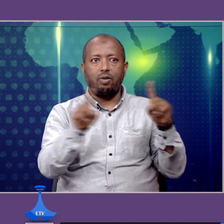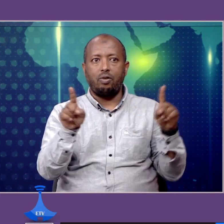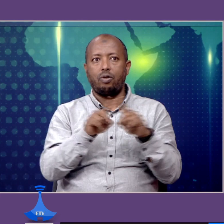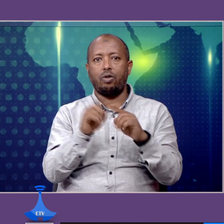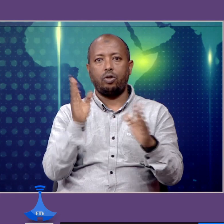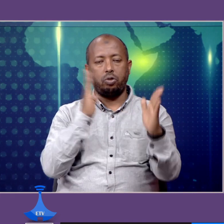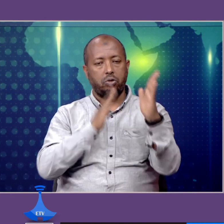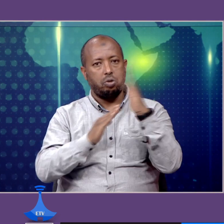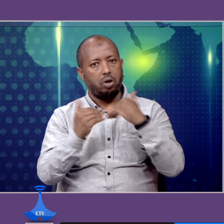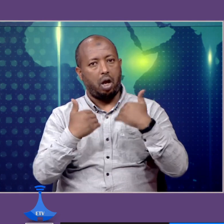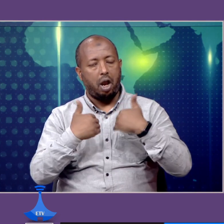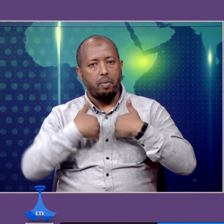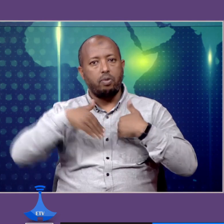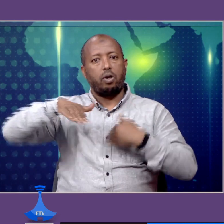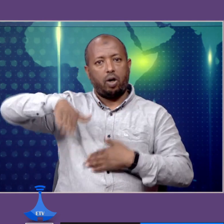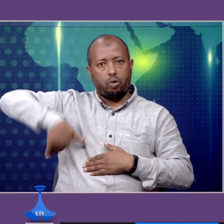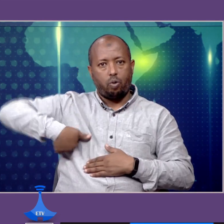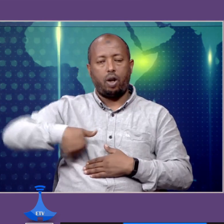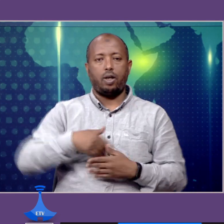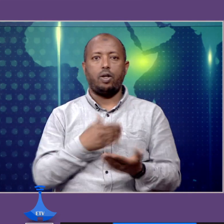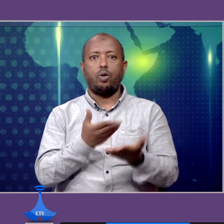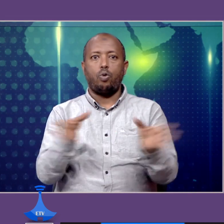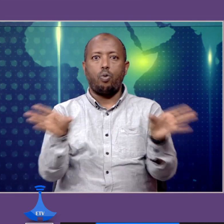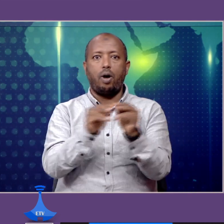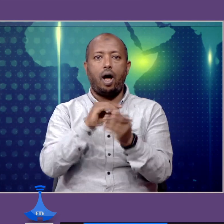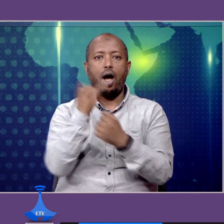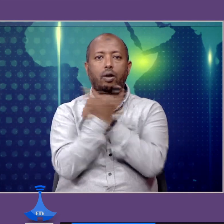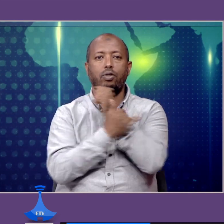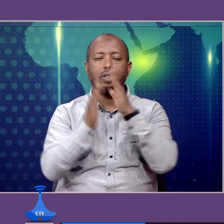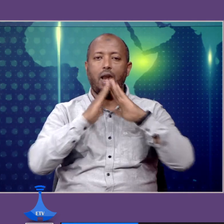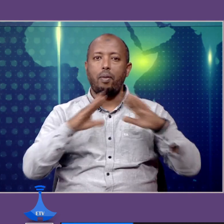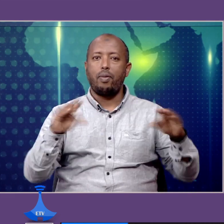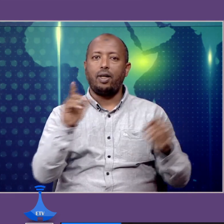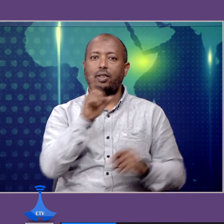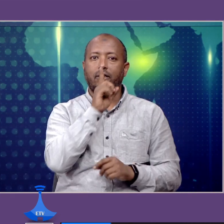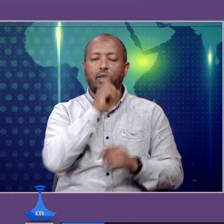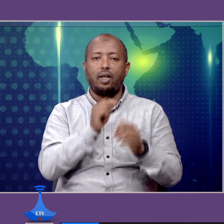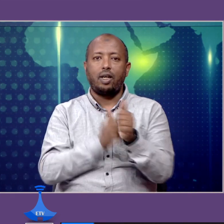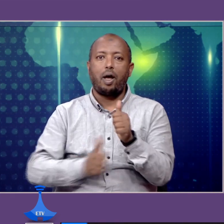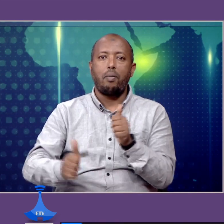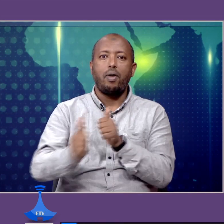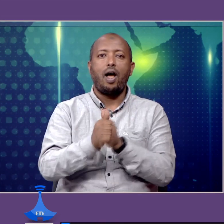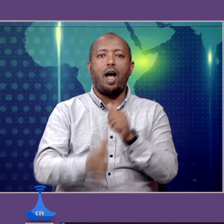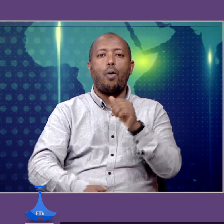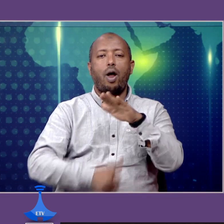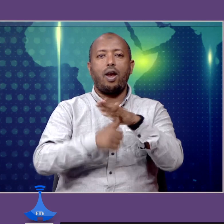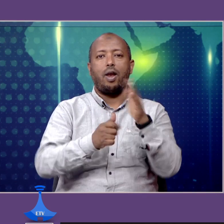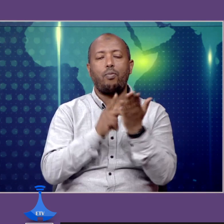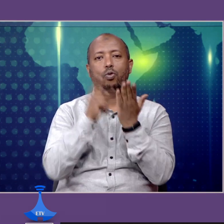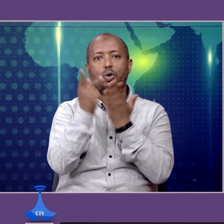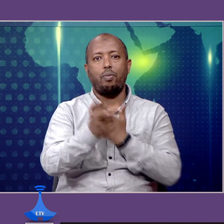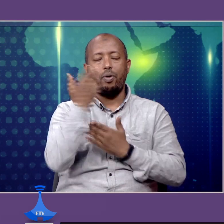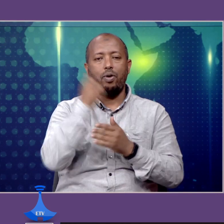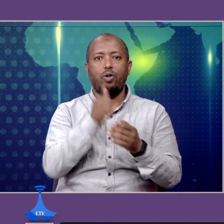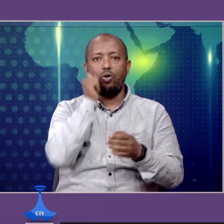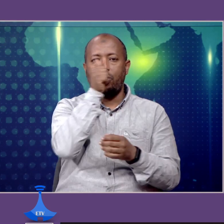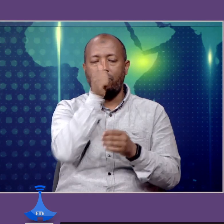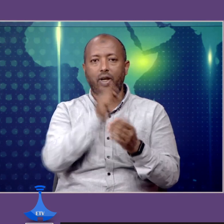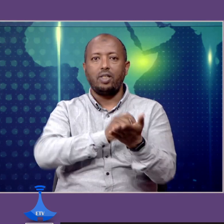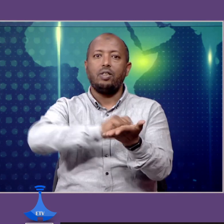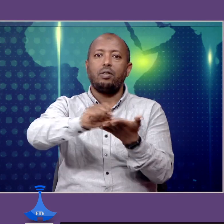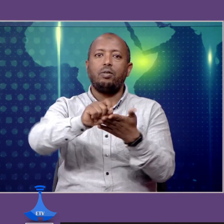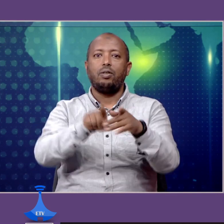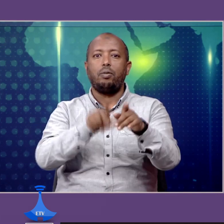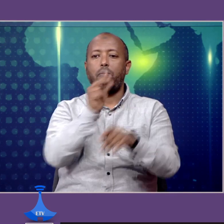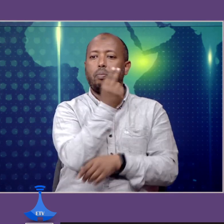ስላለባቸው ያልተሳተፉ ናቸው ማለት ነው። ጉባኤው የሀገሪቱ ሰላምና ጸጥታ ቀዳሚው አጀንዳ ሆኖ ሲመክር በኢትዮጵያ በኩል የፕሪቶሪያው ስምምነት